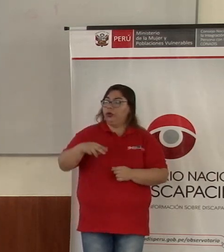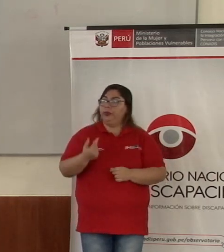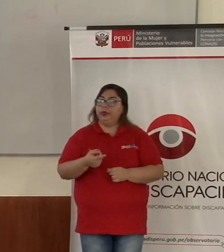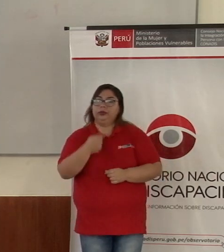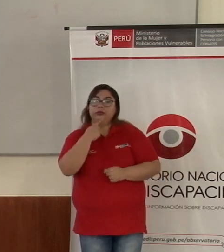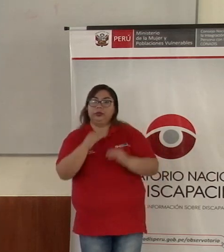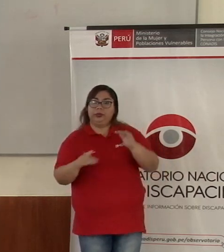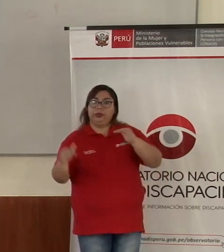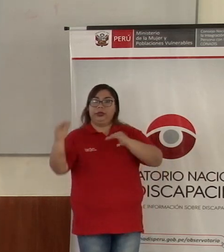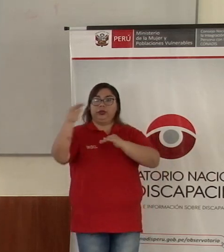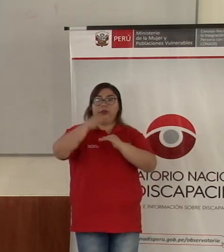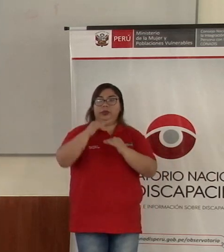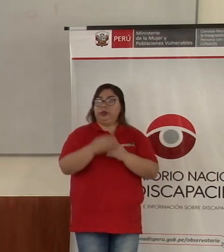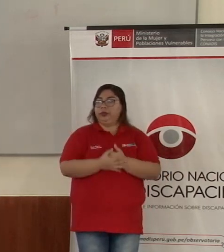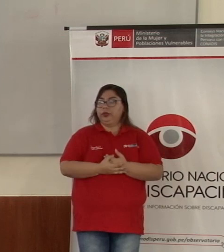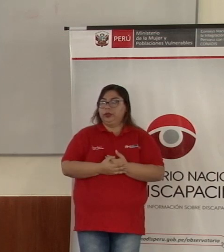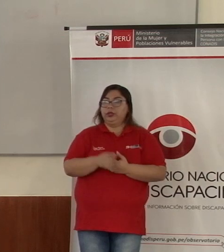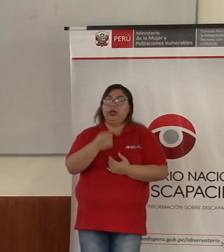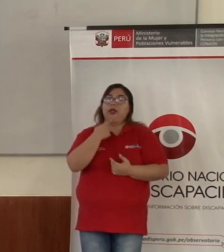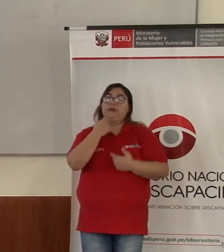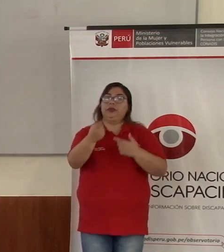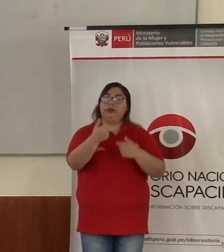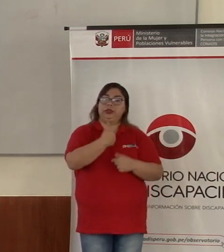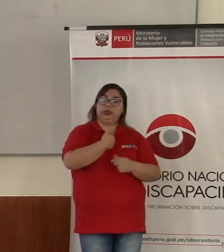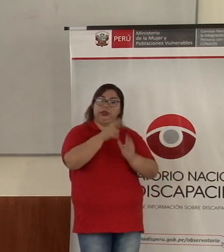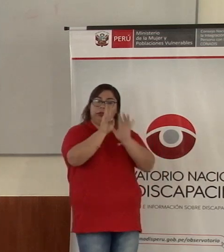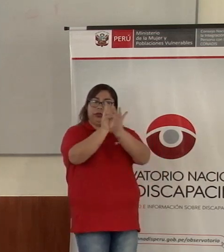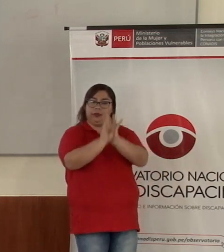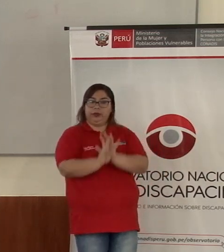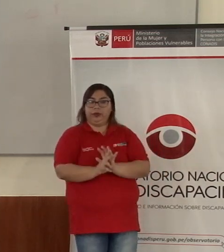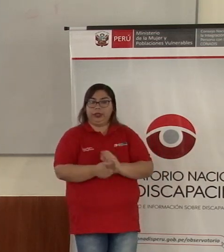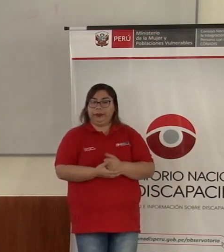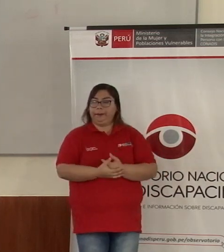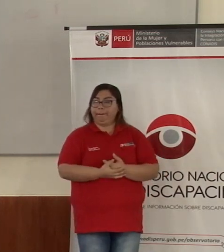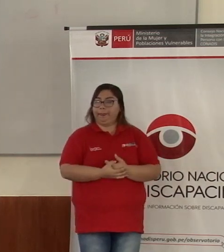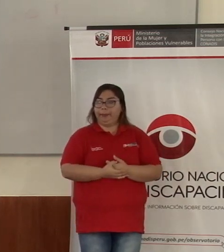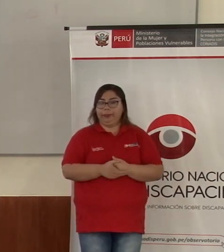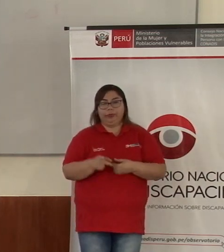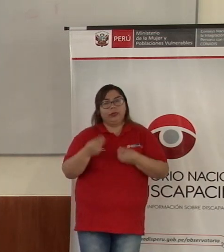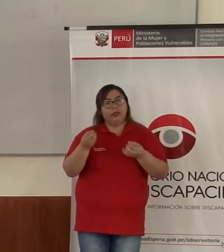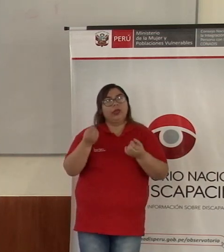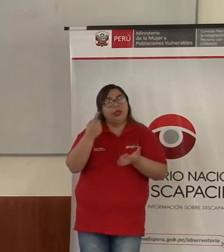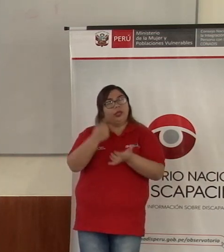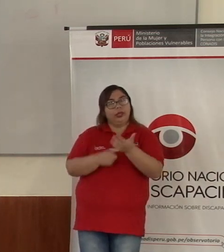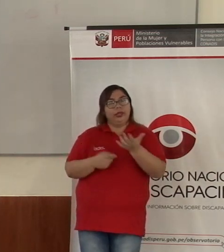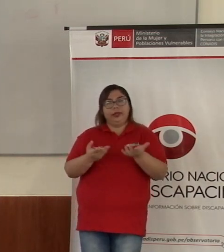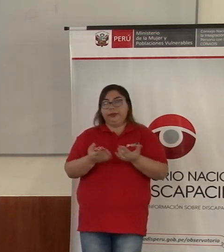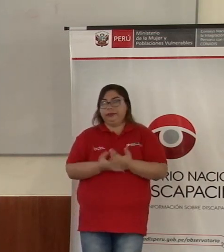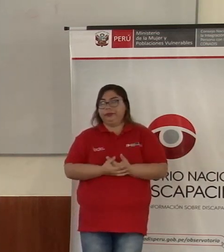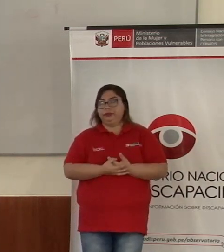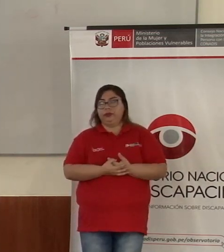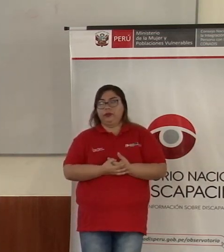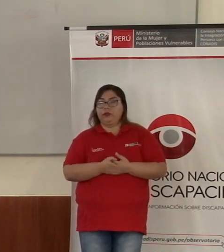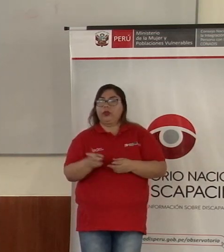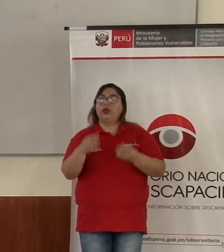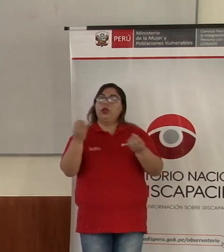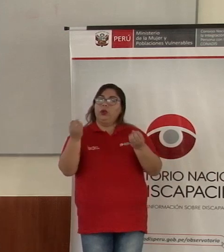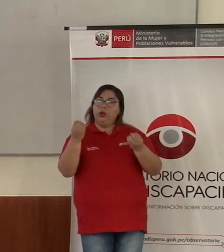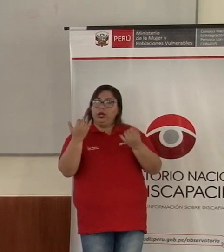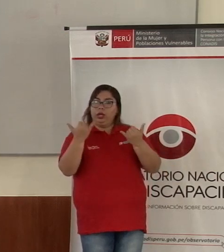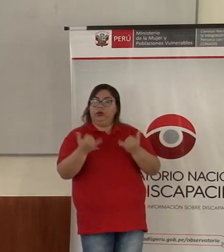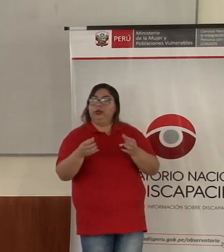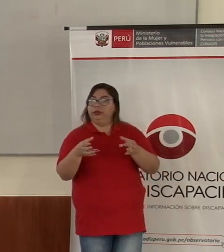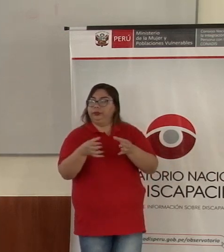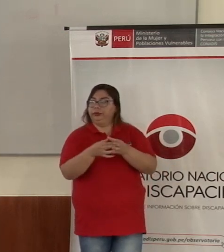podido superar el tema de la manifestación de voluntad. ¿Qué es lo cuál es el kit del asunto